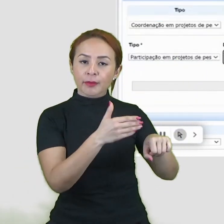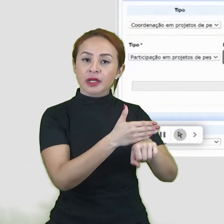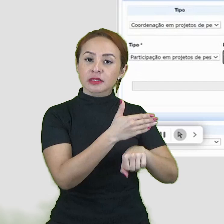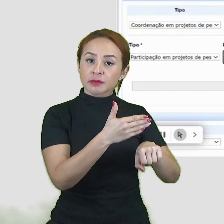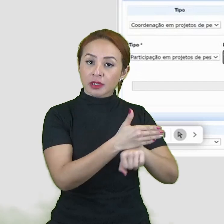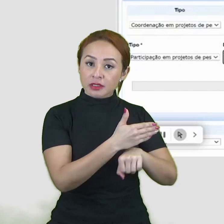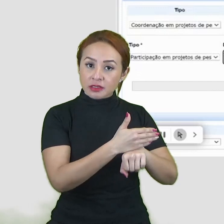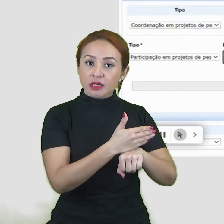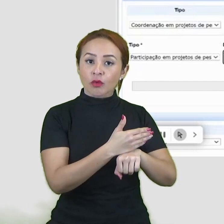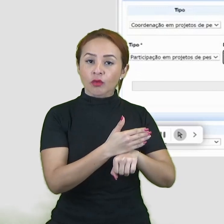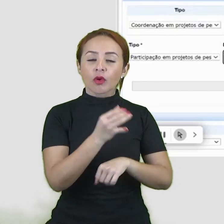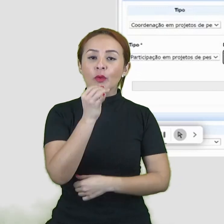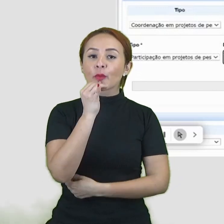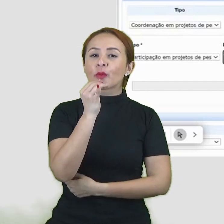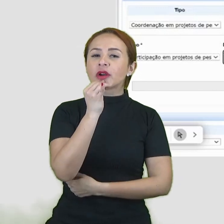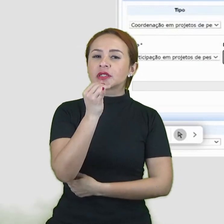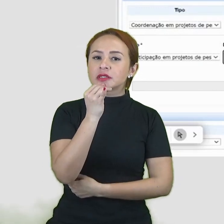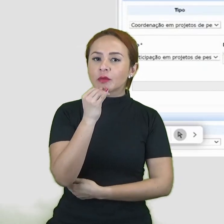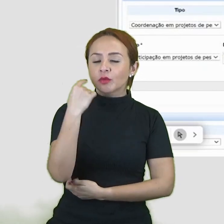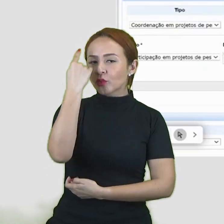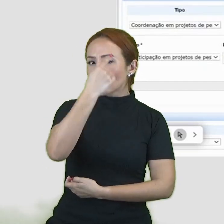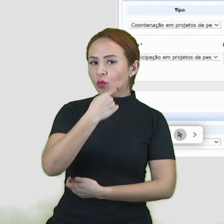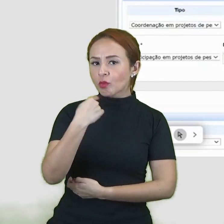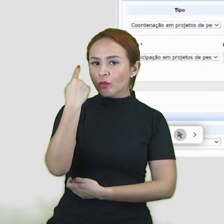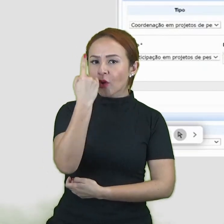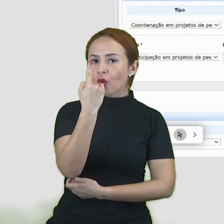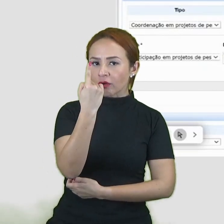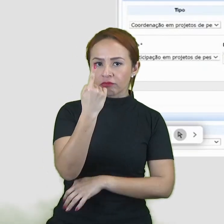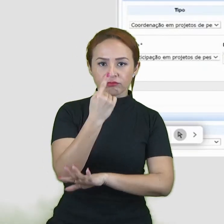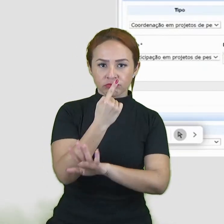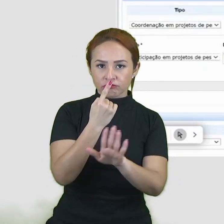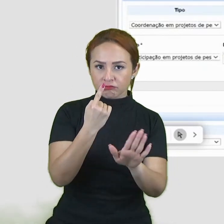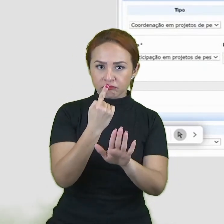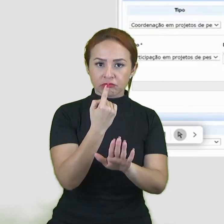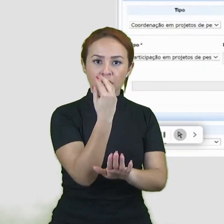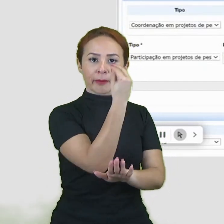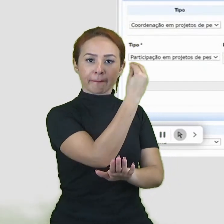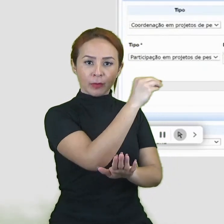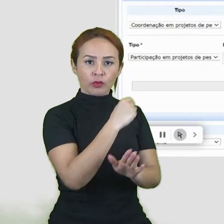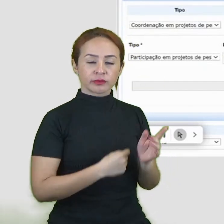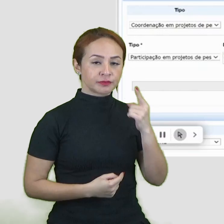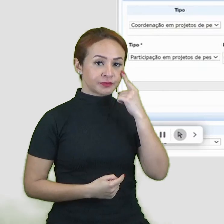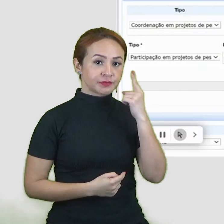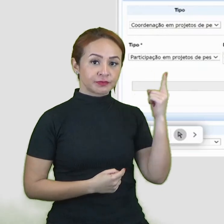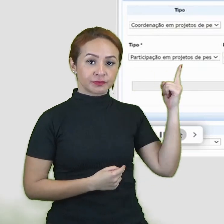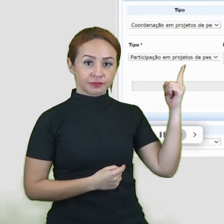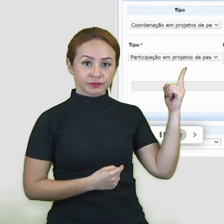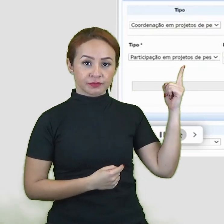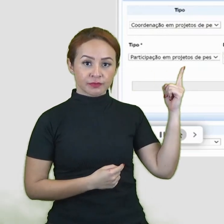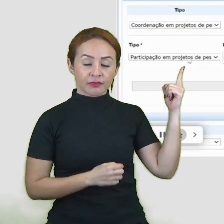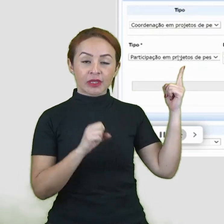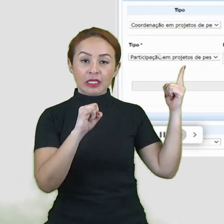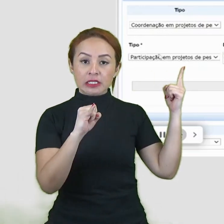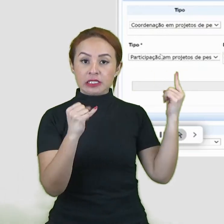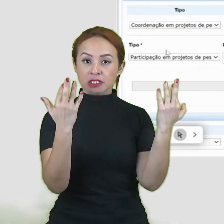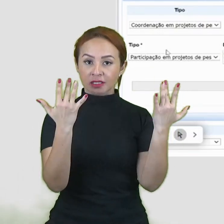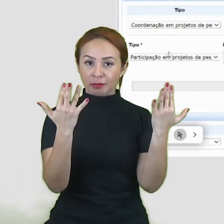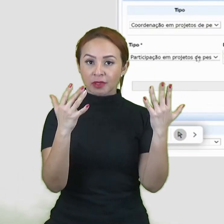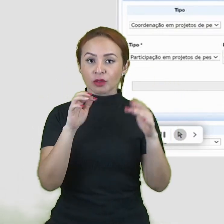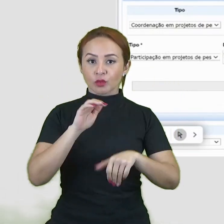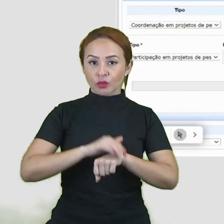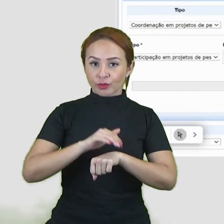essa participação e nós vamos lançar aqui, a título de exemplo, 1 hora. Então, quando